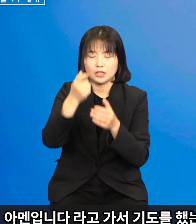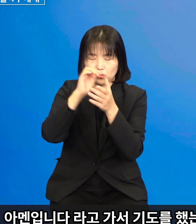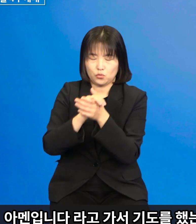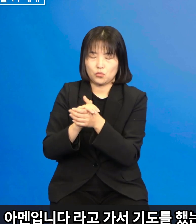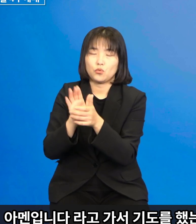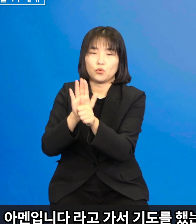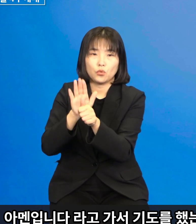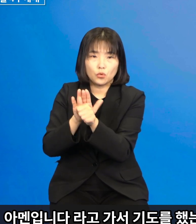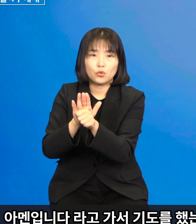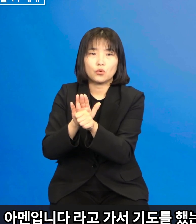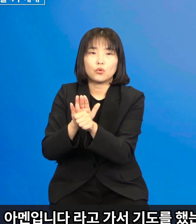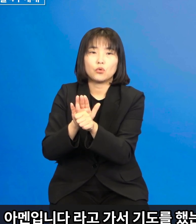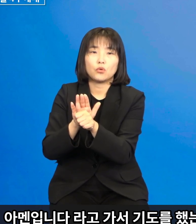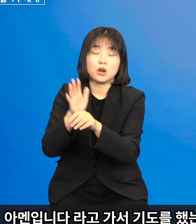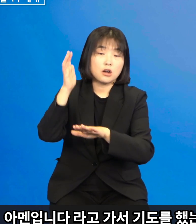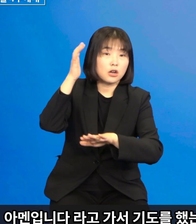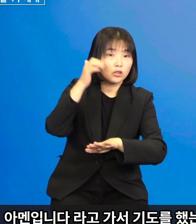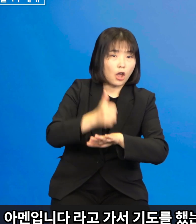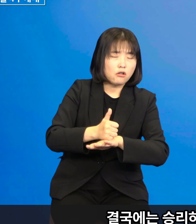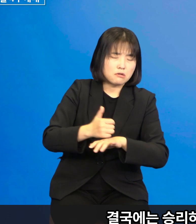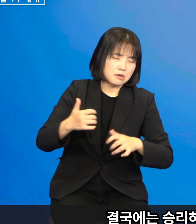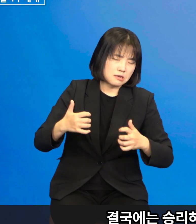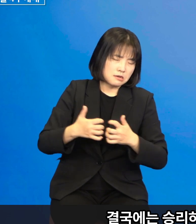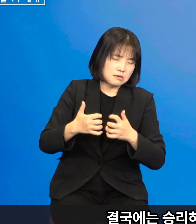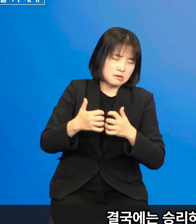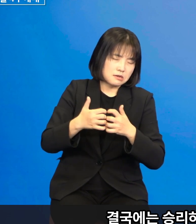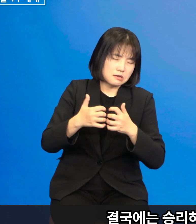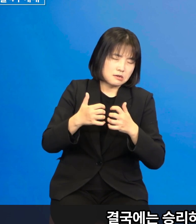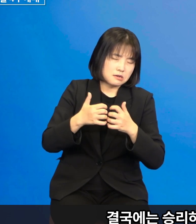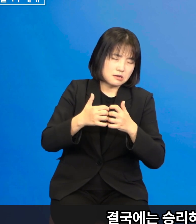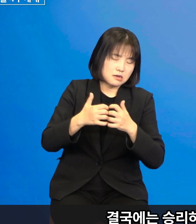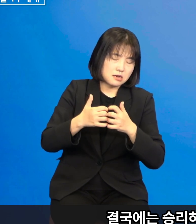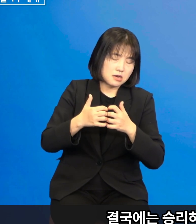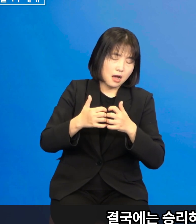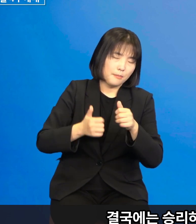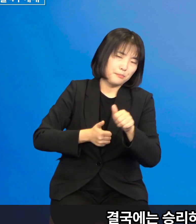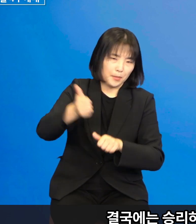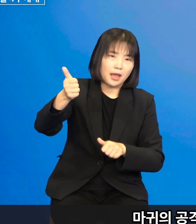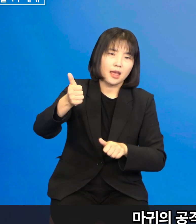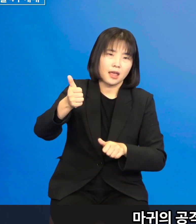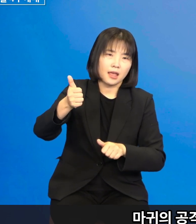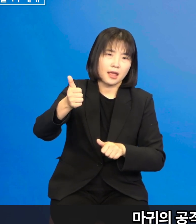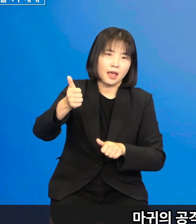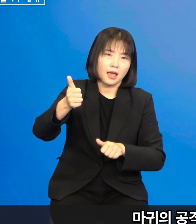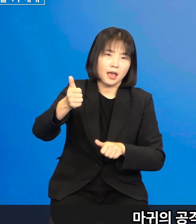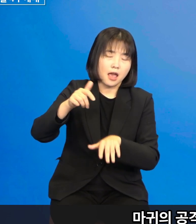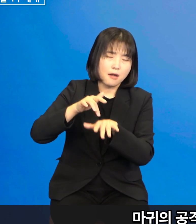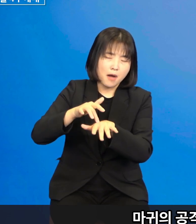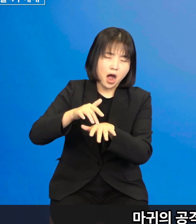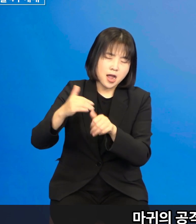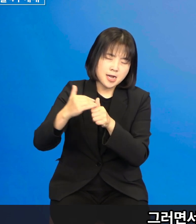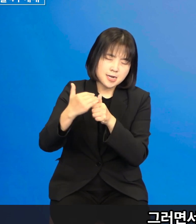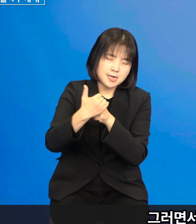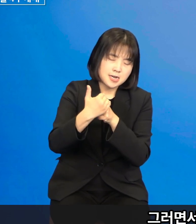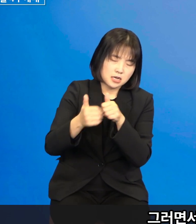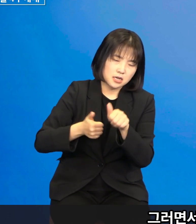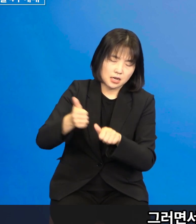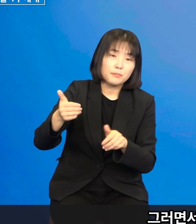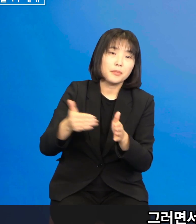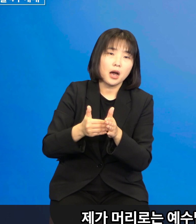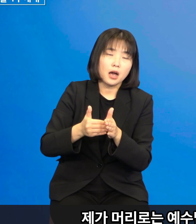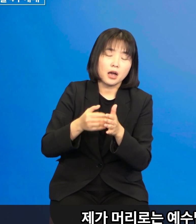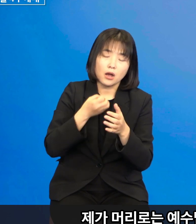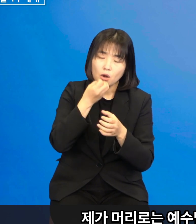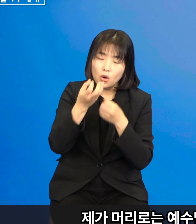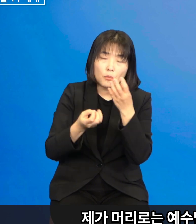했는데 결국에는요, 치열한 싸움이 있었지만 결국에는 승리하셨어요. 이겨내셨어요. 마귀의 공격을 이겨내셨어요. 그러면서